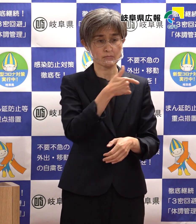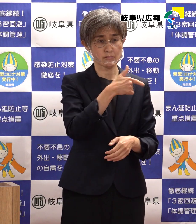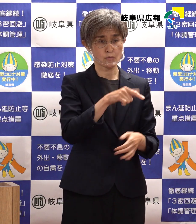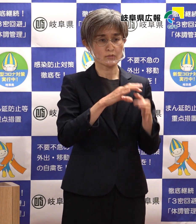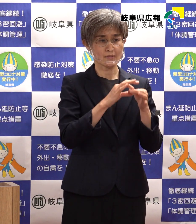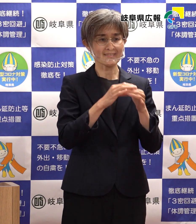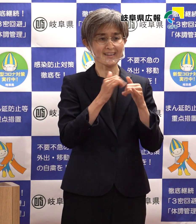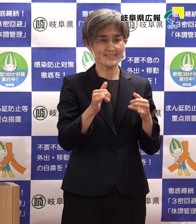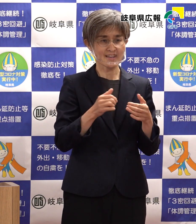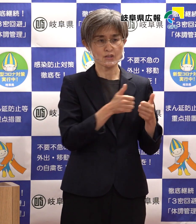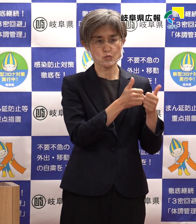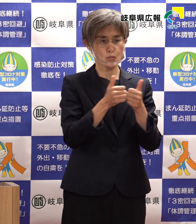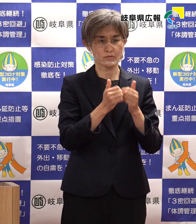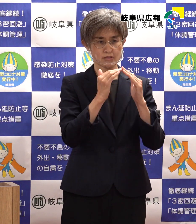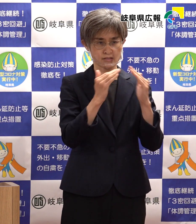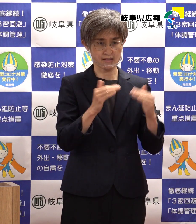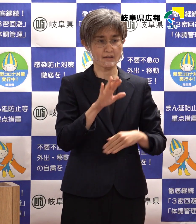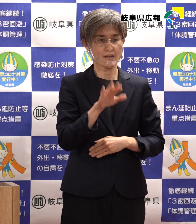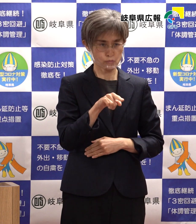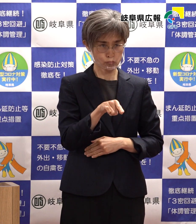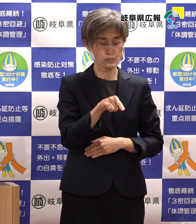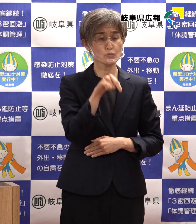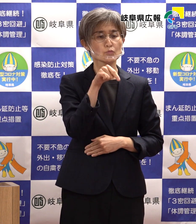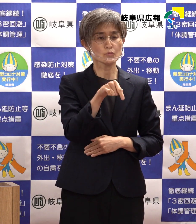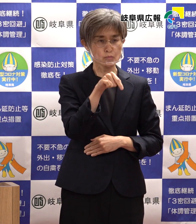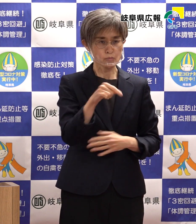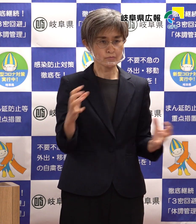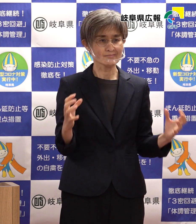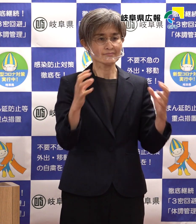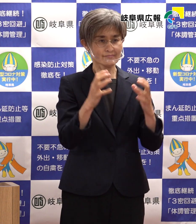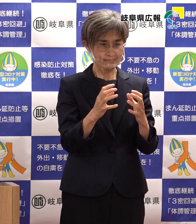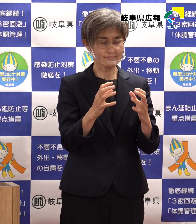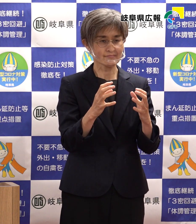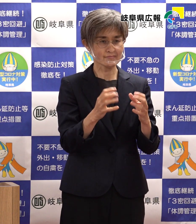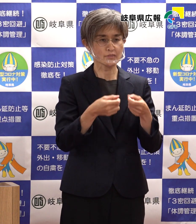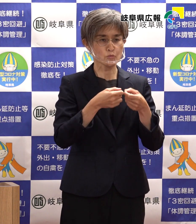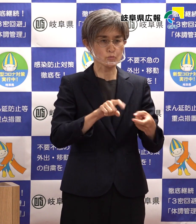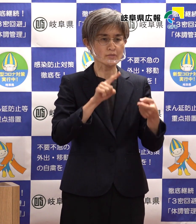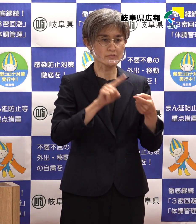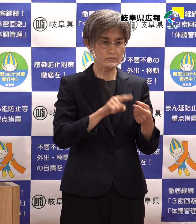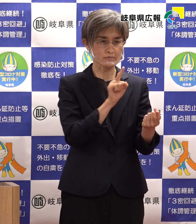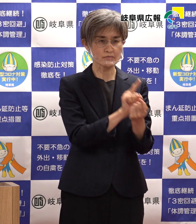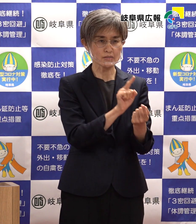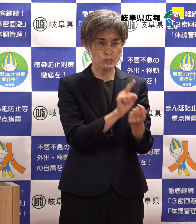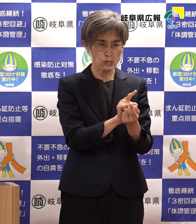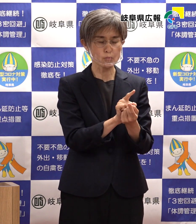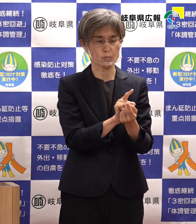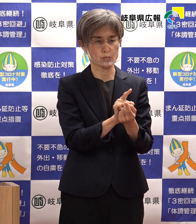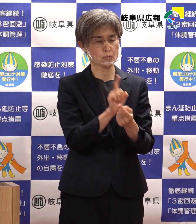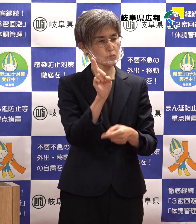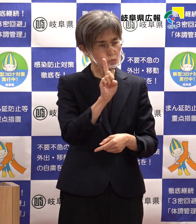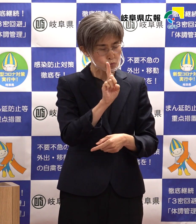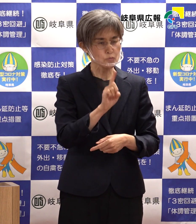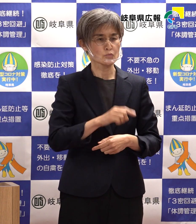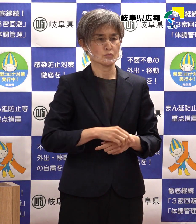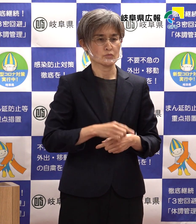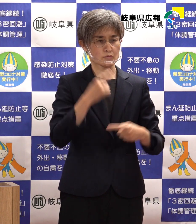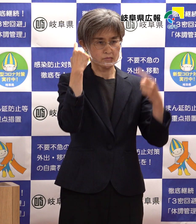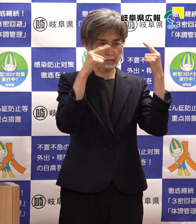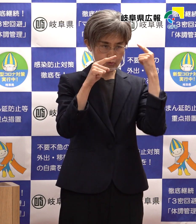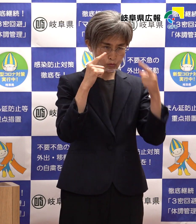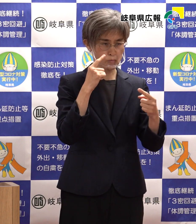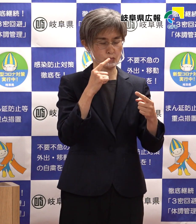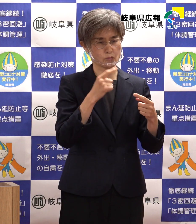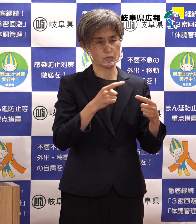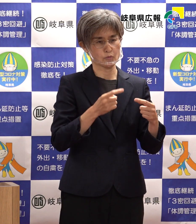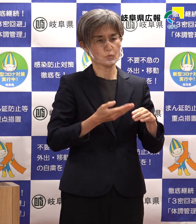者の協議会がございますので、お集まりいただいて、具体的にどういう対応をしていくか、検討し、結論を